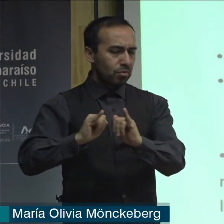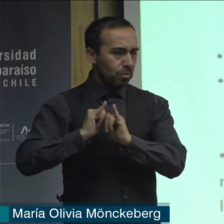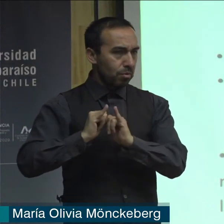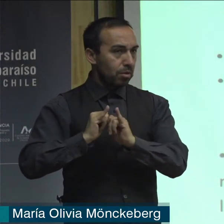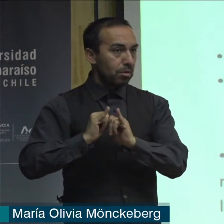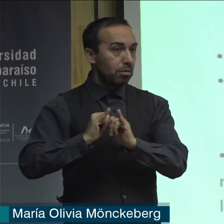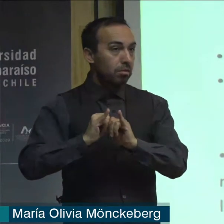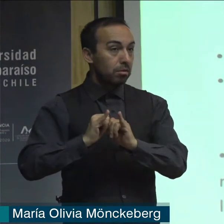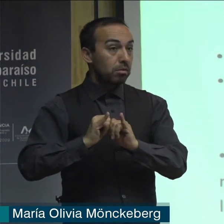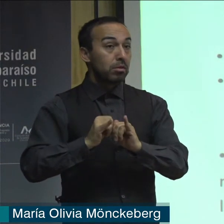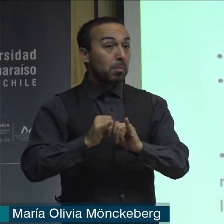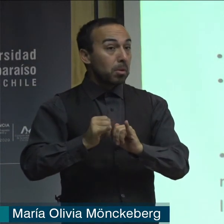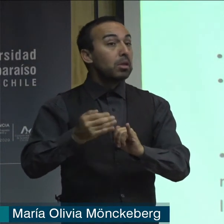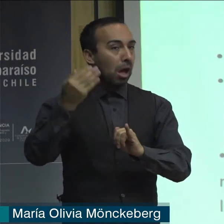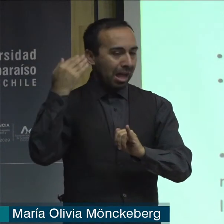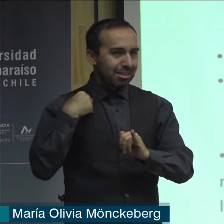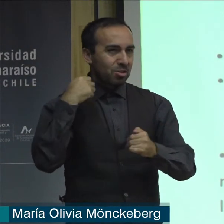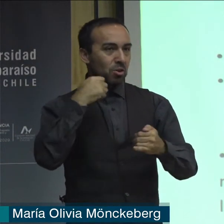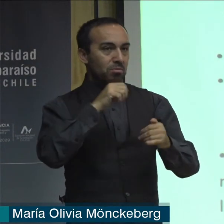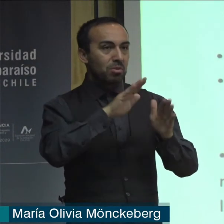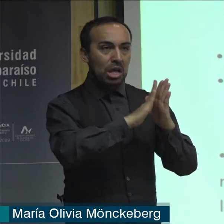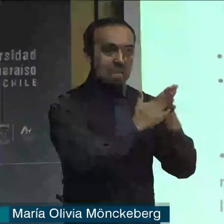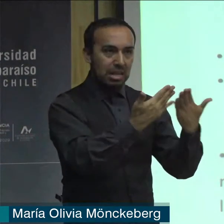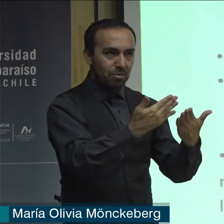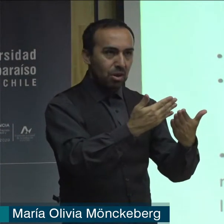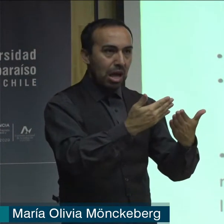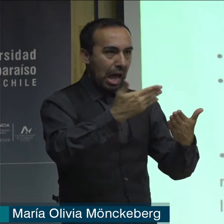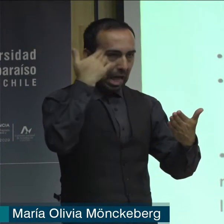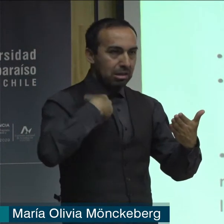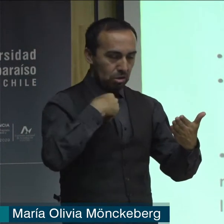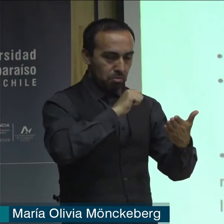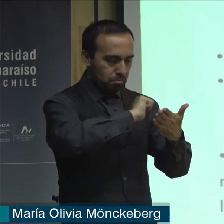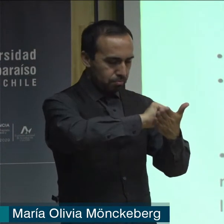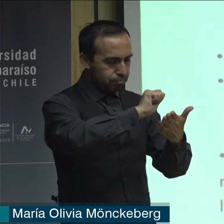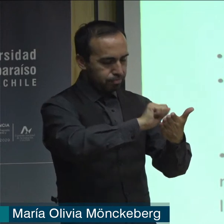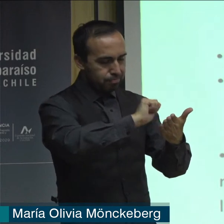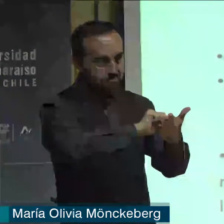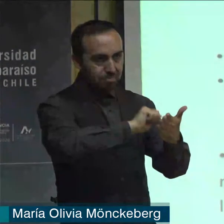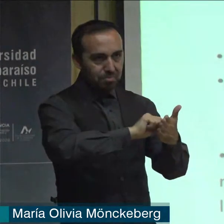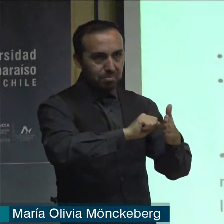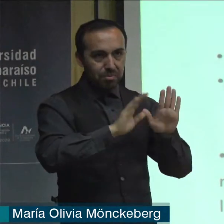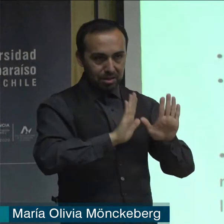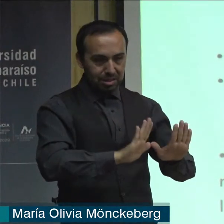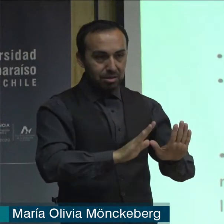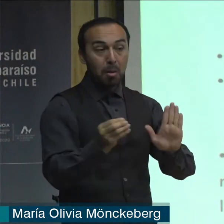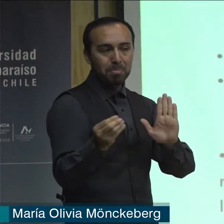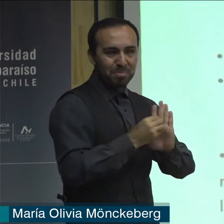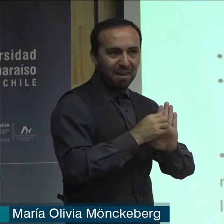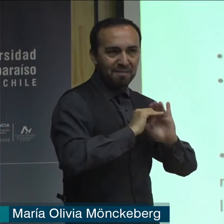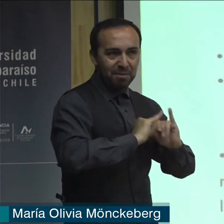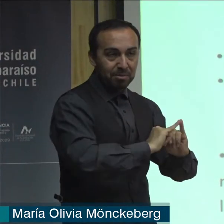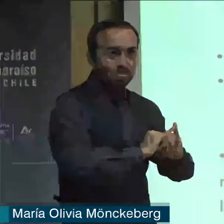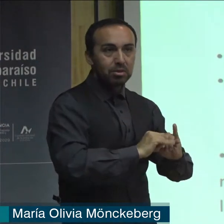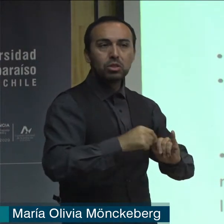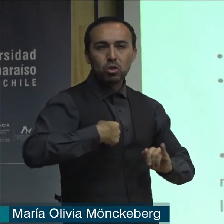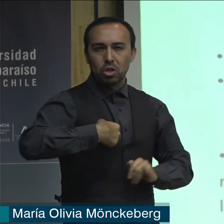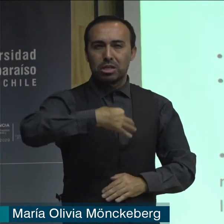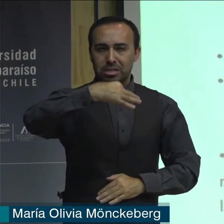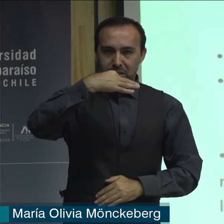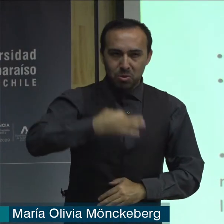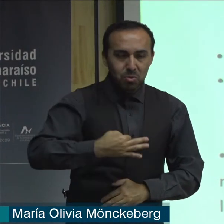lo había esto escrito en otros libros es que estoy convencida que el núcleo